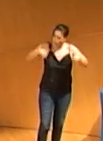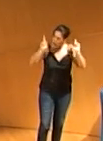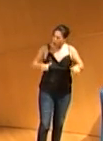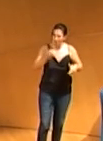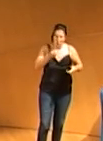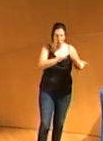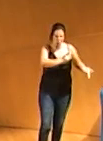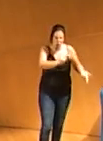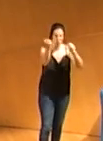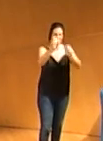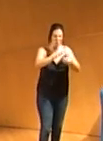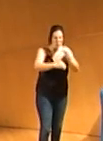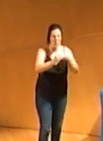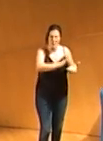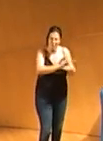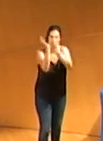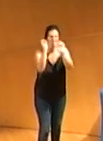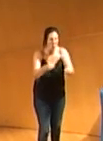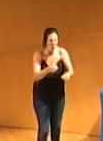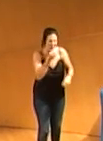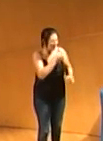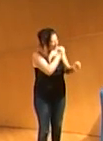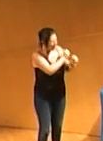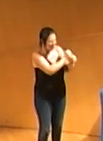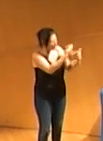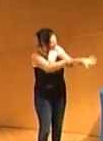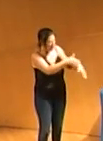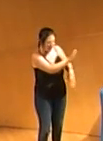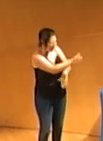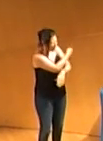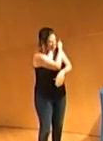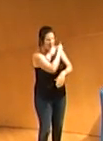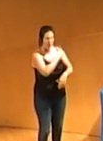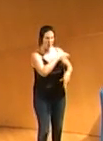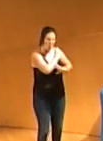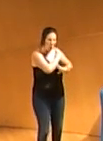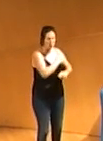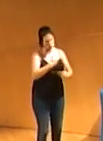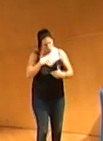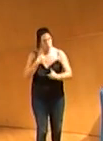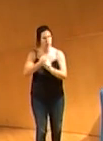le monde pour toi. Tu as fait ta part, quoi. Mais quand même, il faut que tout le monde prenne sa part.